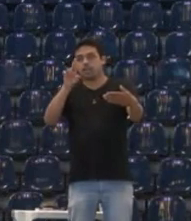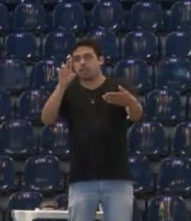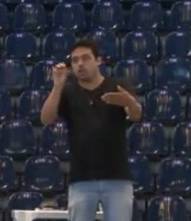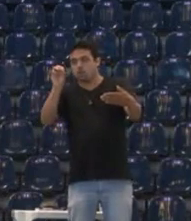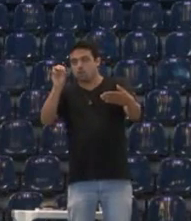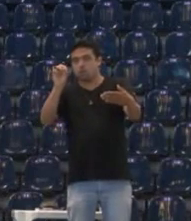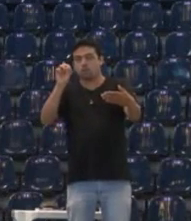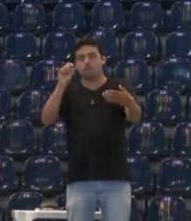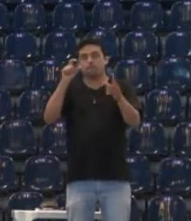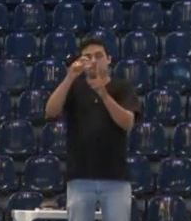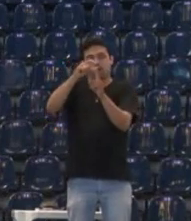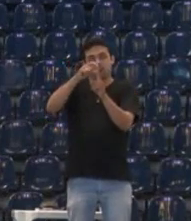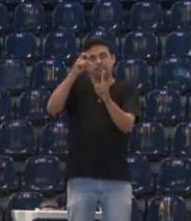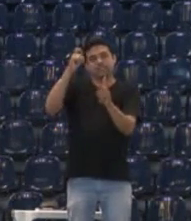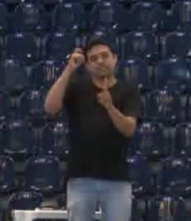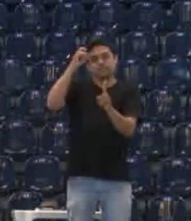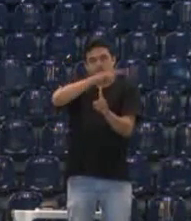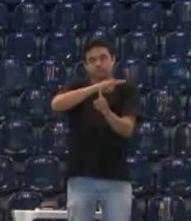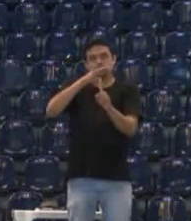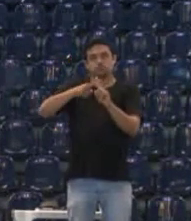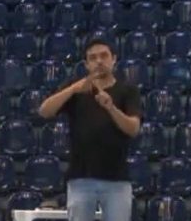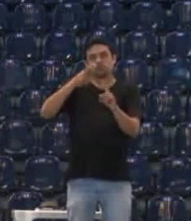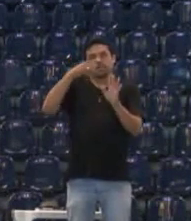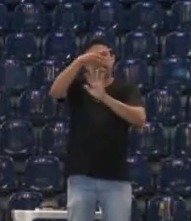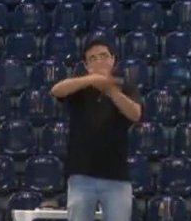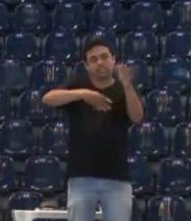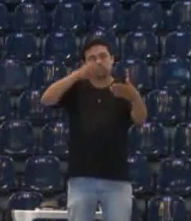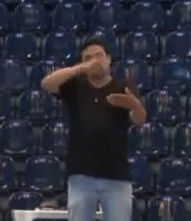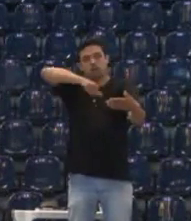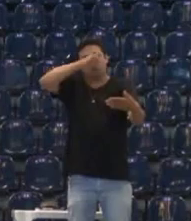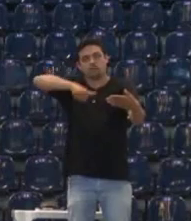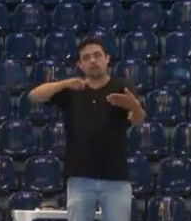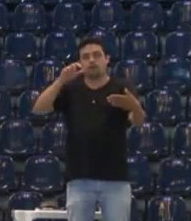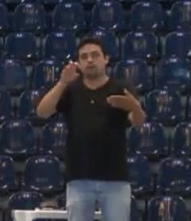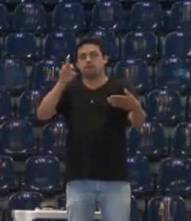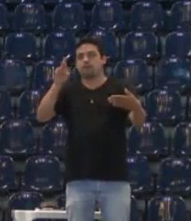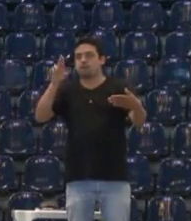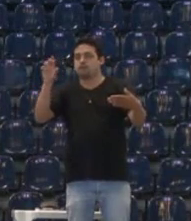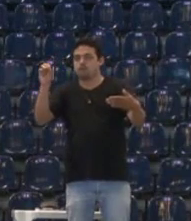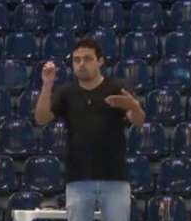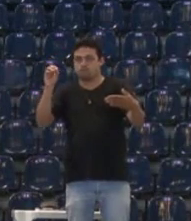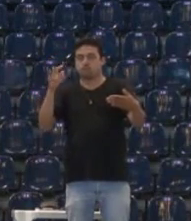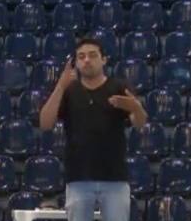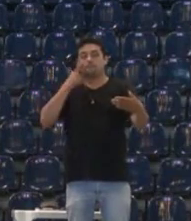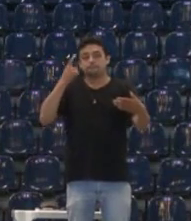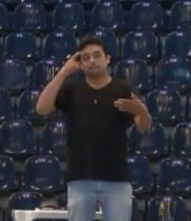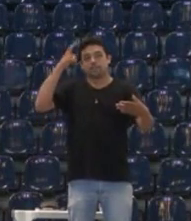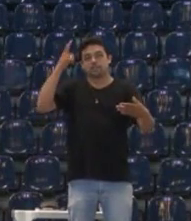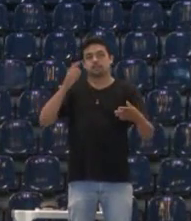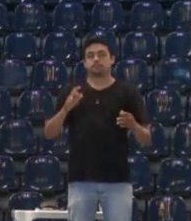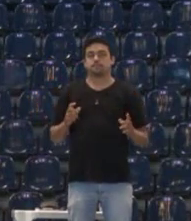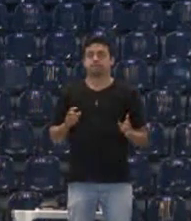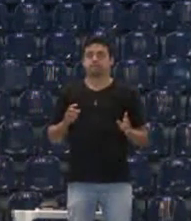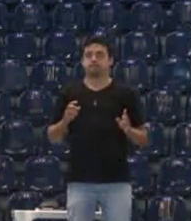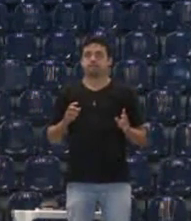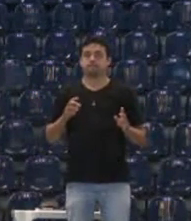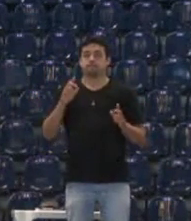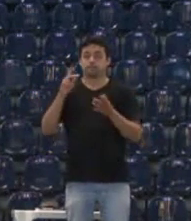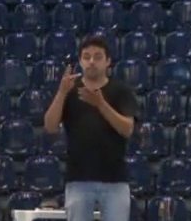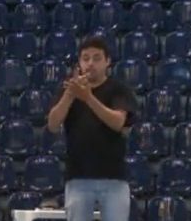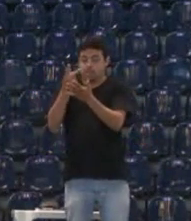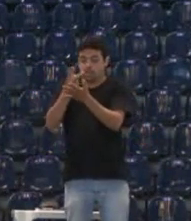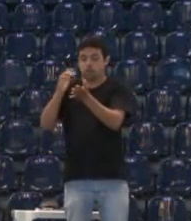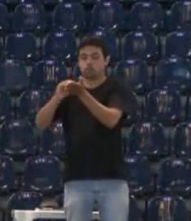complicada em se tratando de análise de texto erro vão pensar assim o tira